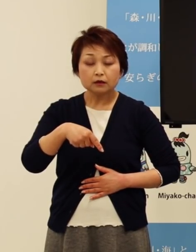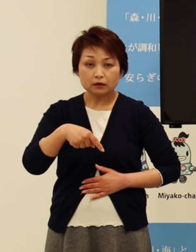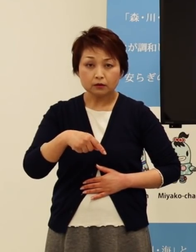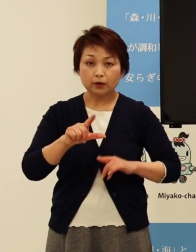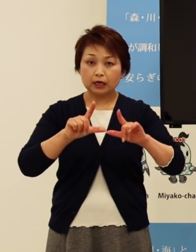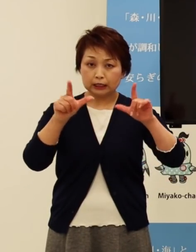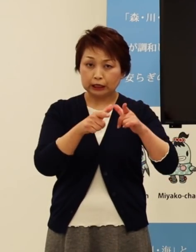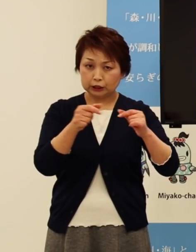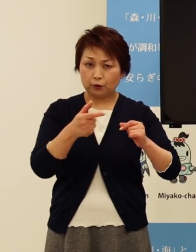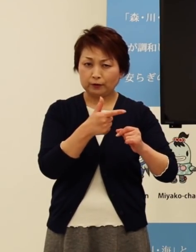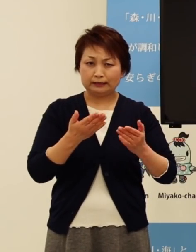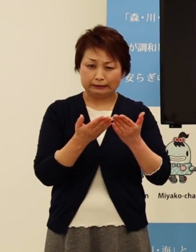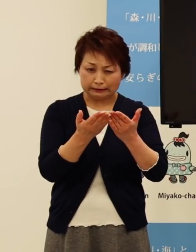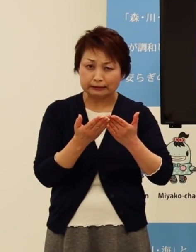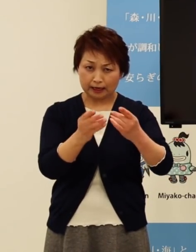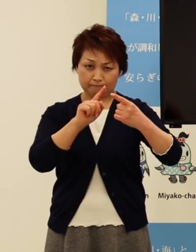日本大震災、